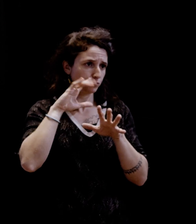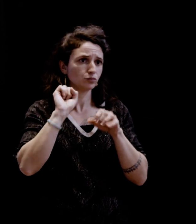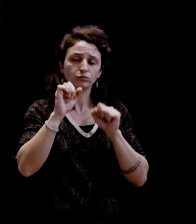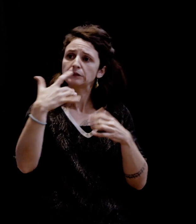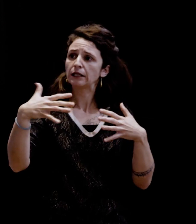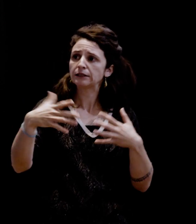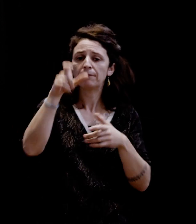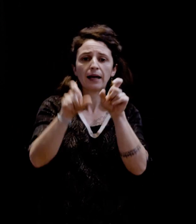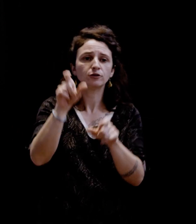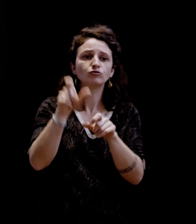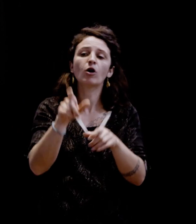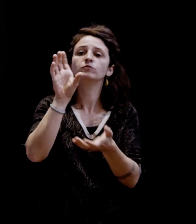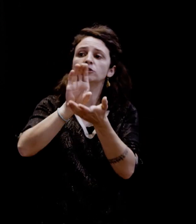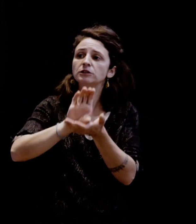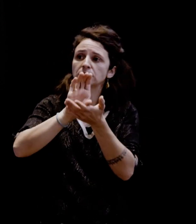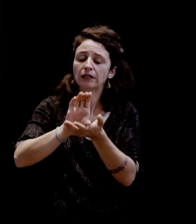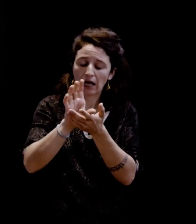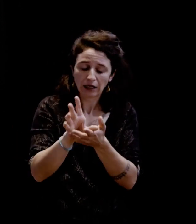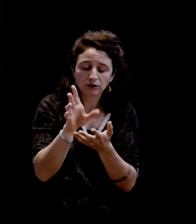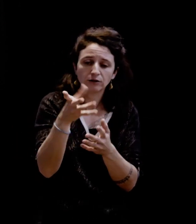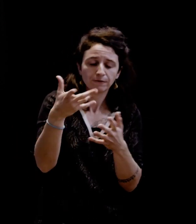l'impression qu'il y a un retard intellectuel, mais en fait il y a juste une espèce